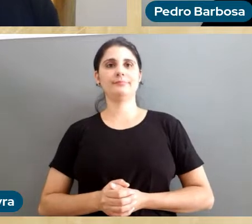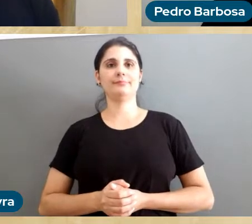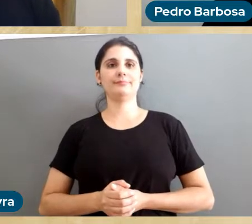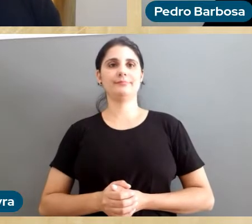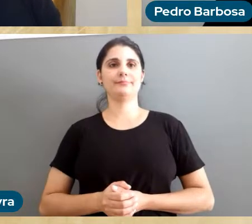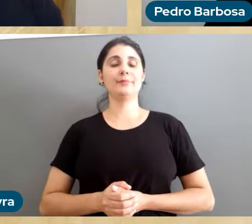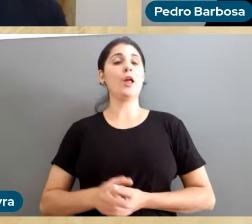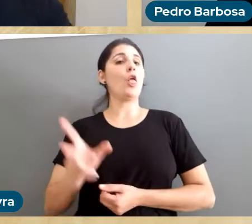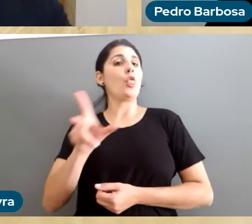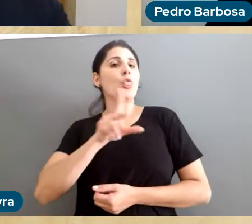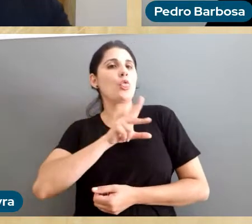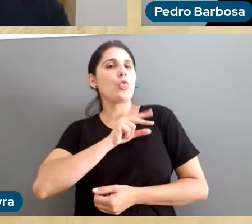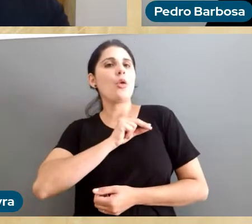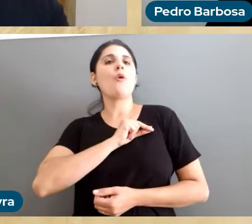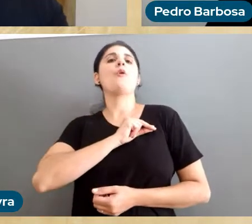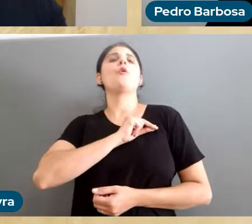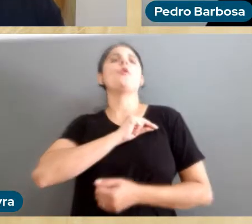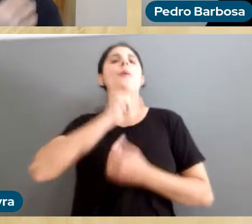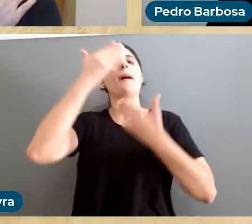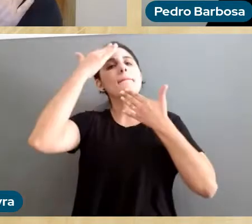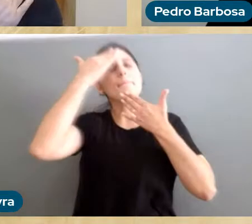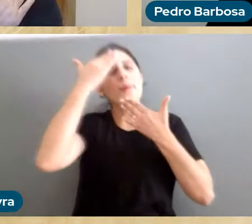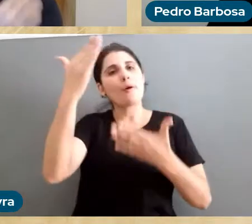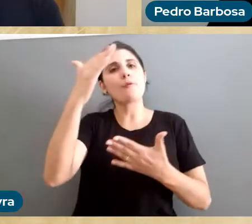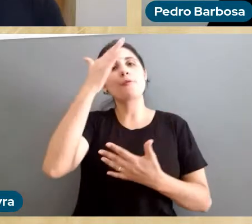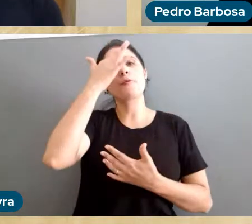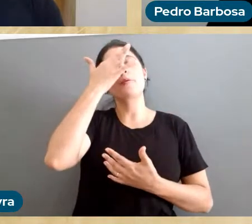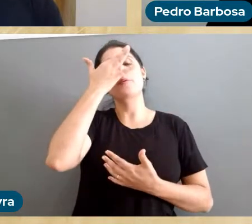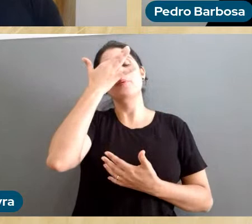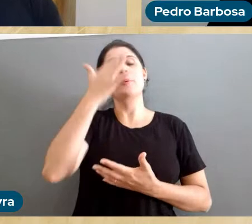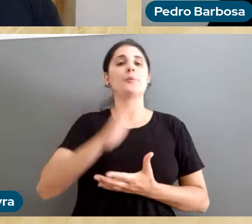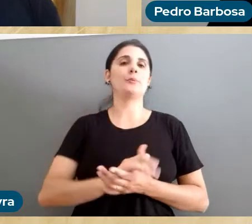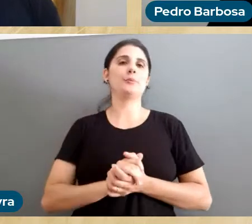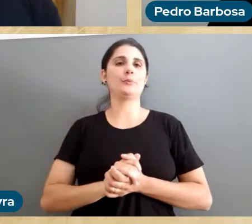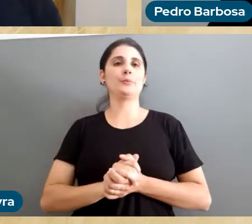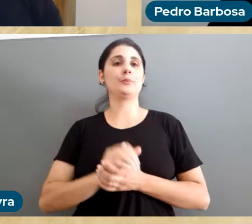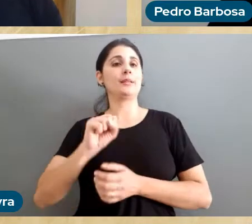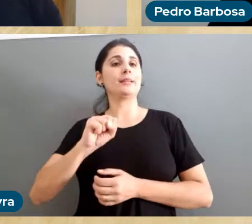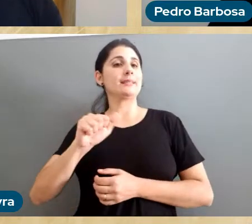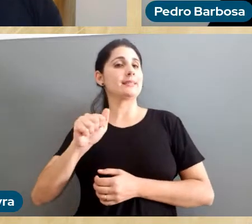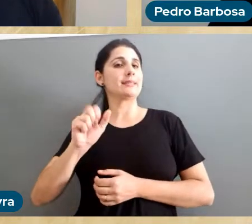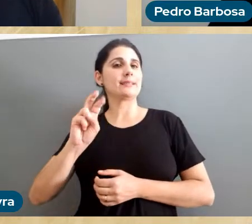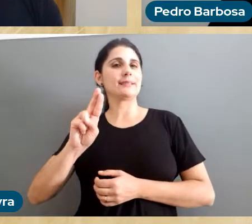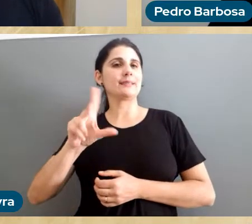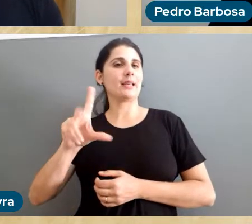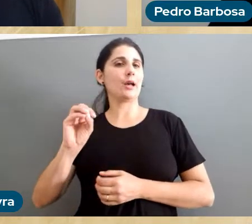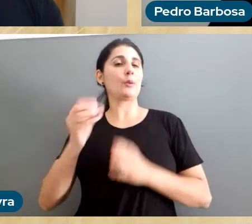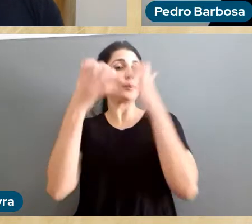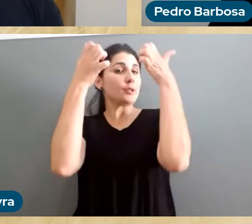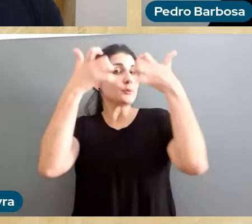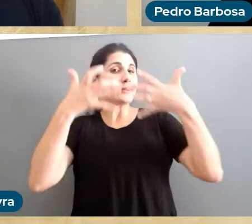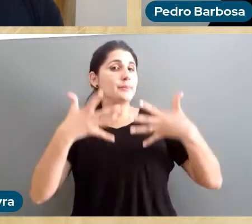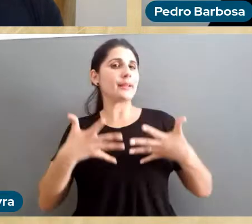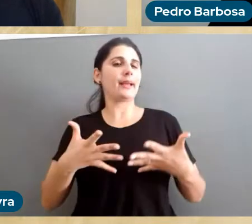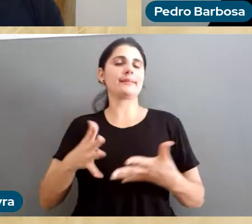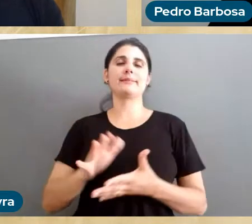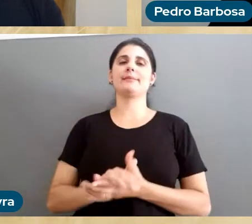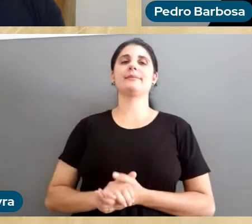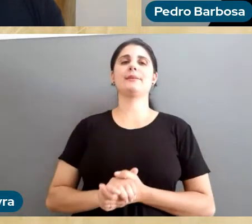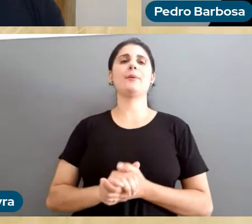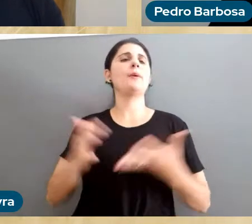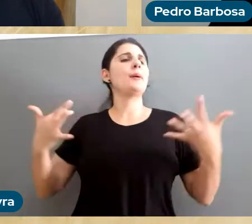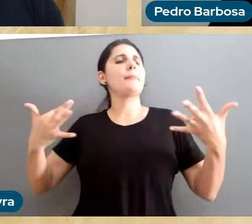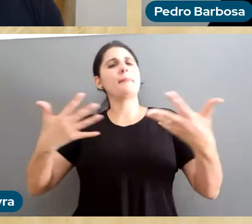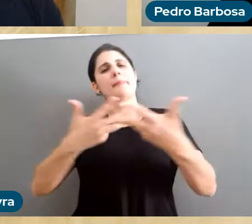Nossa profunda gratidão a você, meu amigo Saulo, pela sua explanação